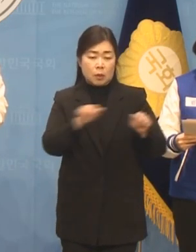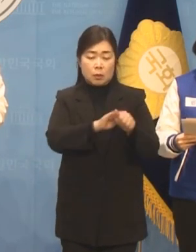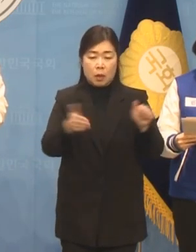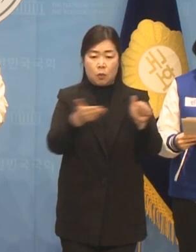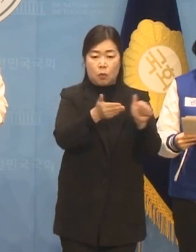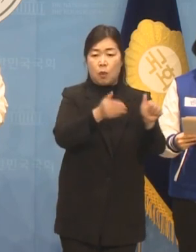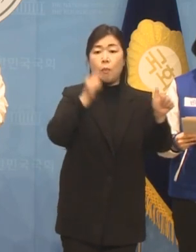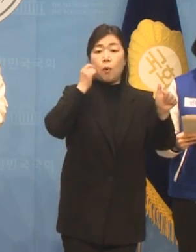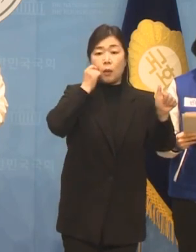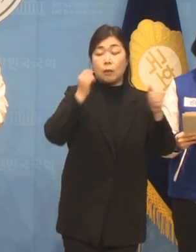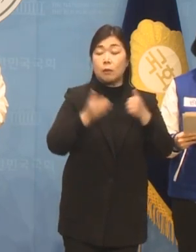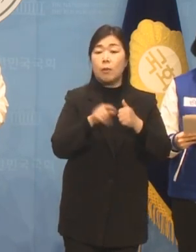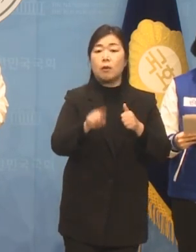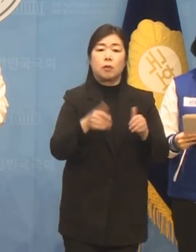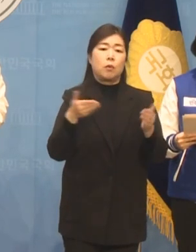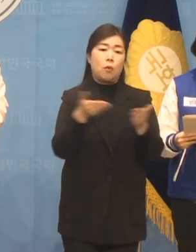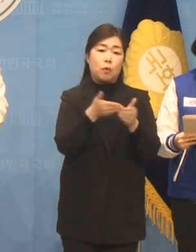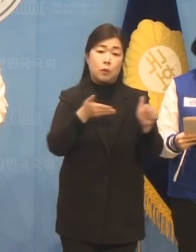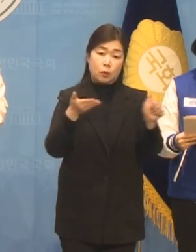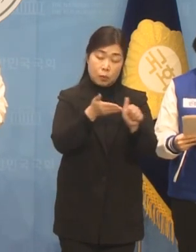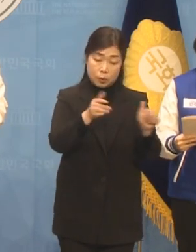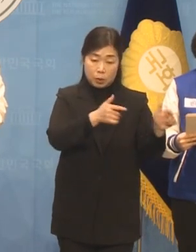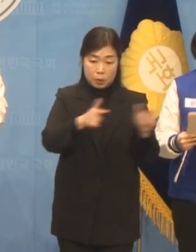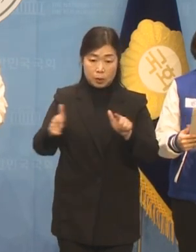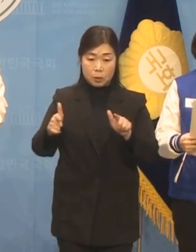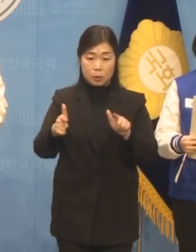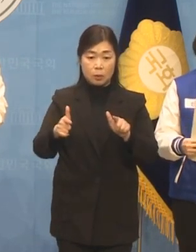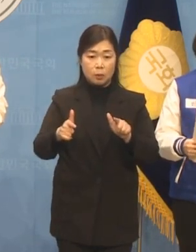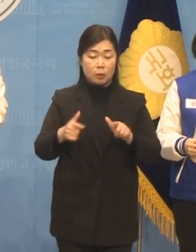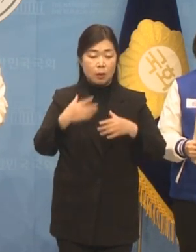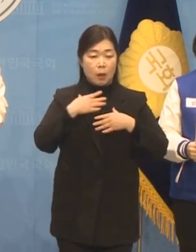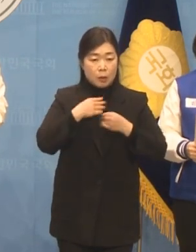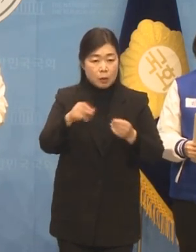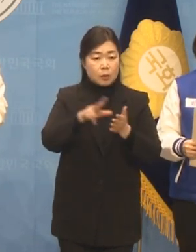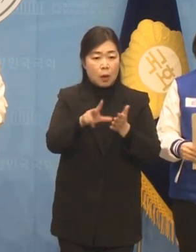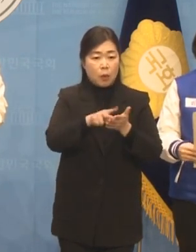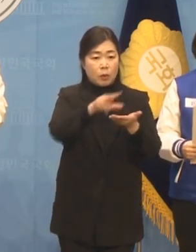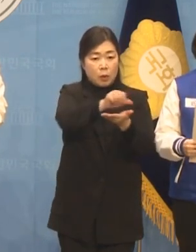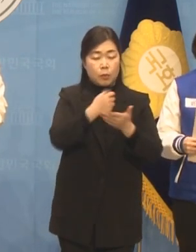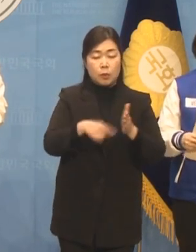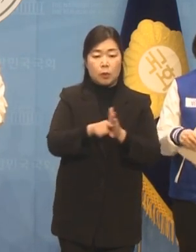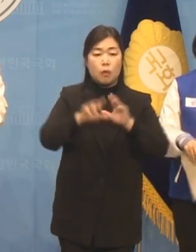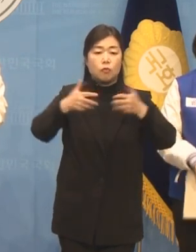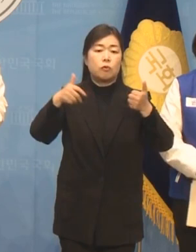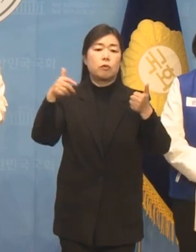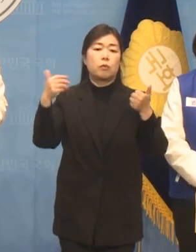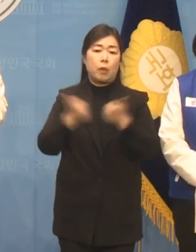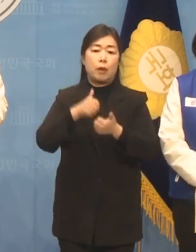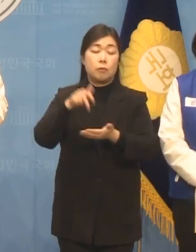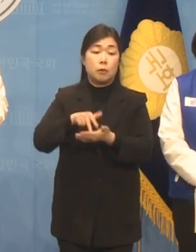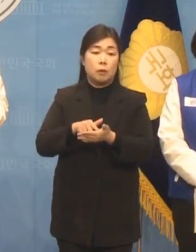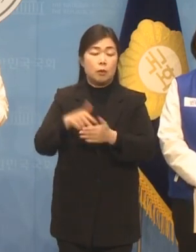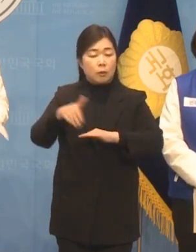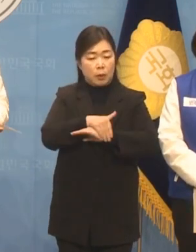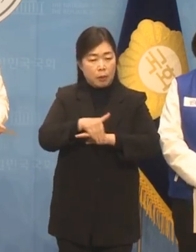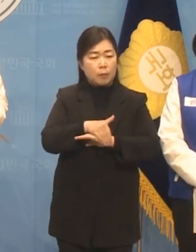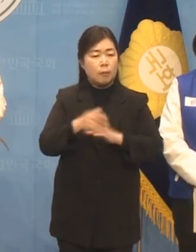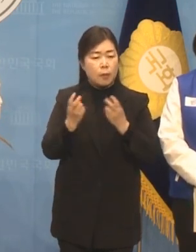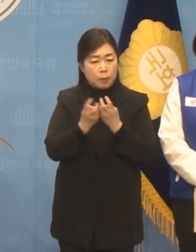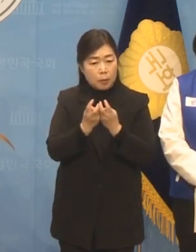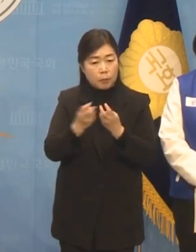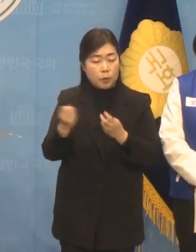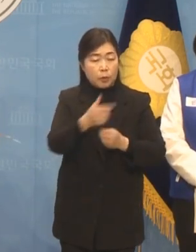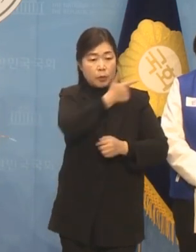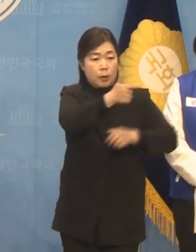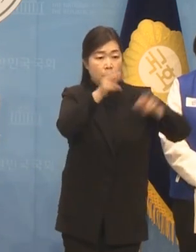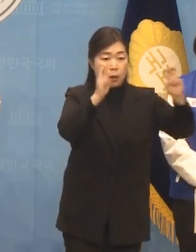이런 공급망 재편 대응에서 안정적인 자원 확보를 위한 국회 차원의 대응 정책, 또 대기업과 중소기업의 상생